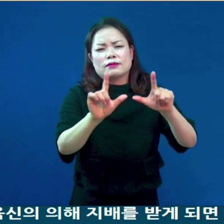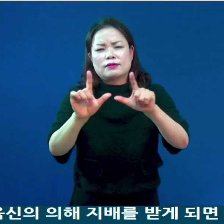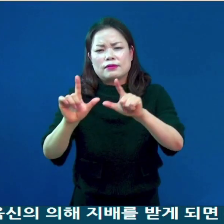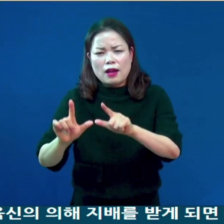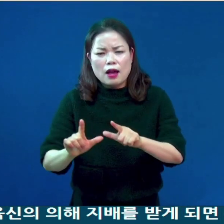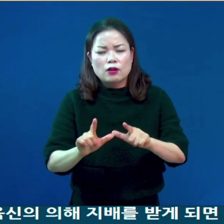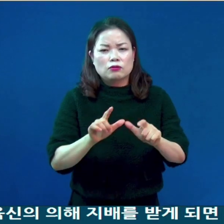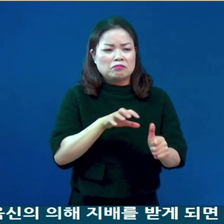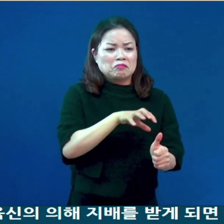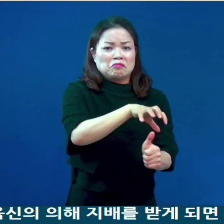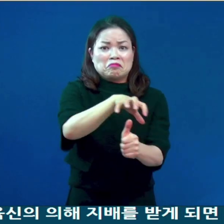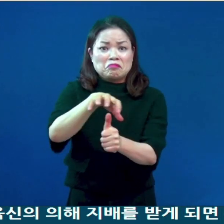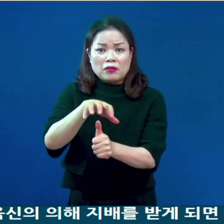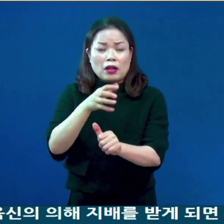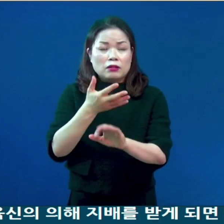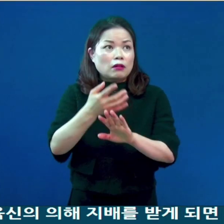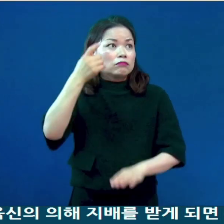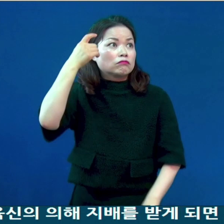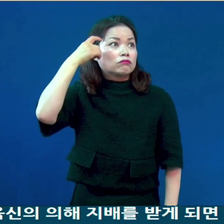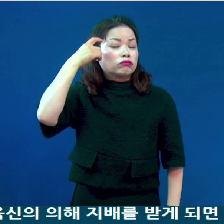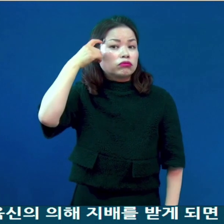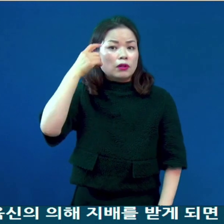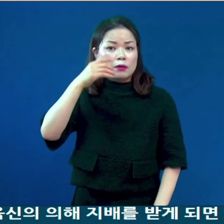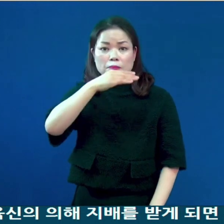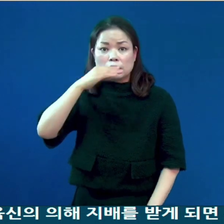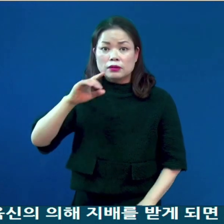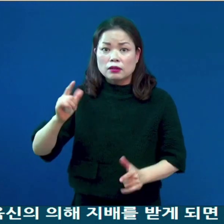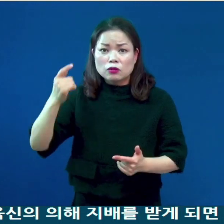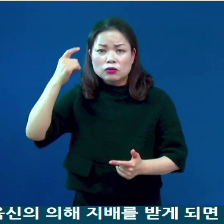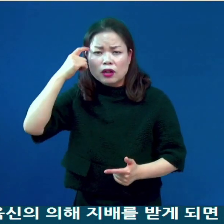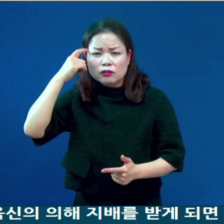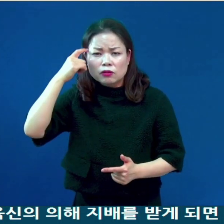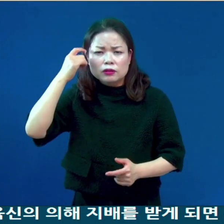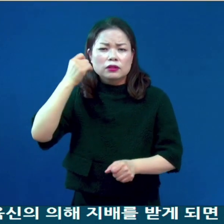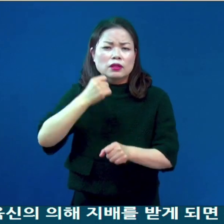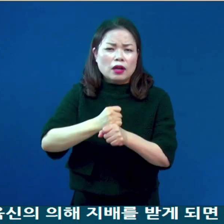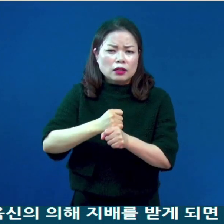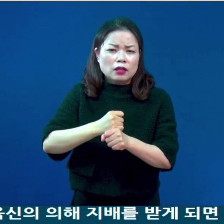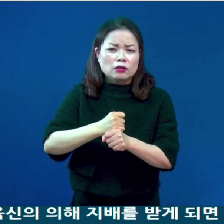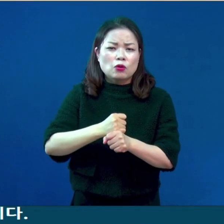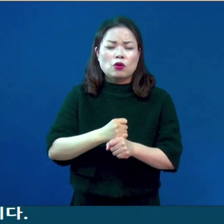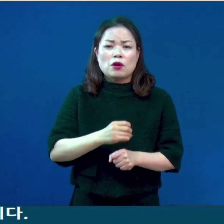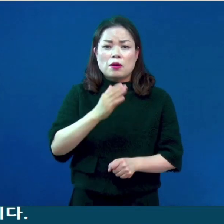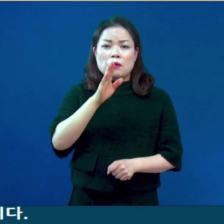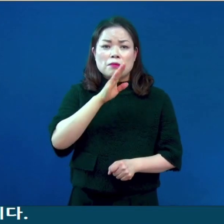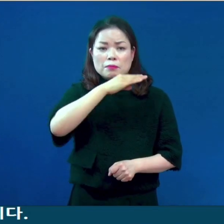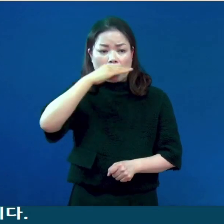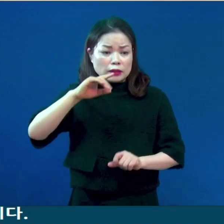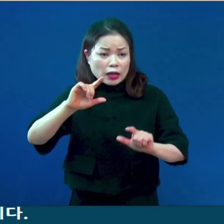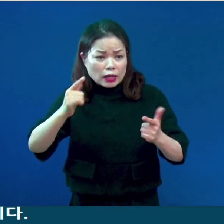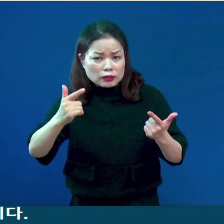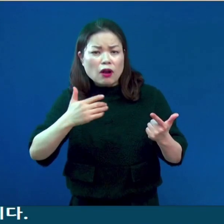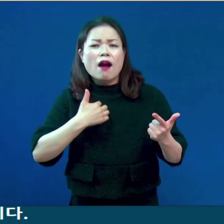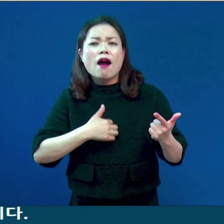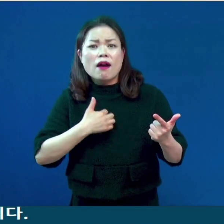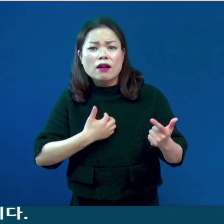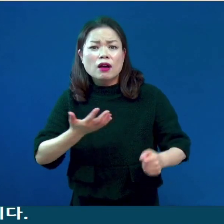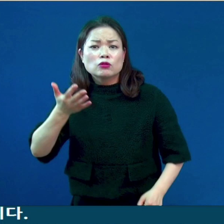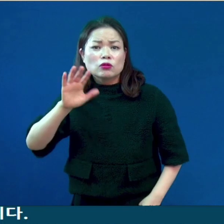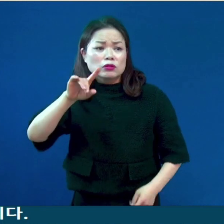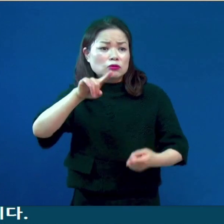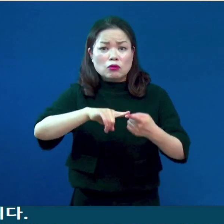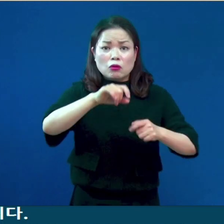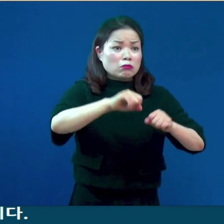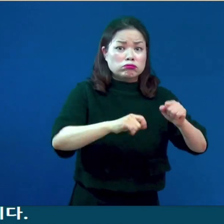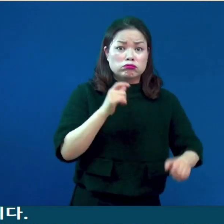이끌리는 거죠. 바른 생각이 들어도, 그것이 옳지 않다는 생각이 들어도, 옳지 않은 생각임을 알아도 그대로